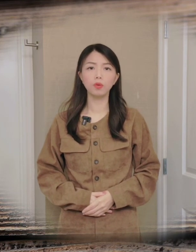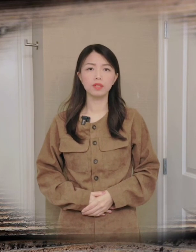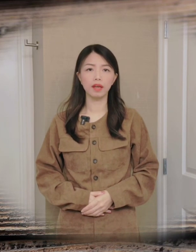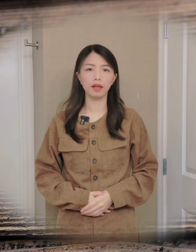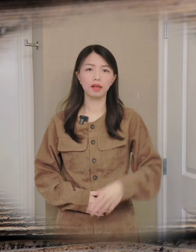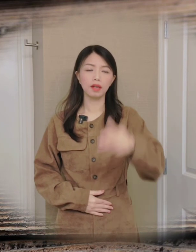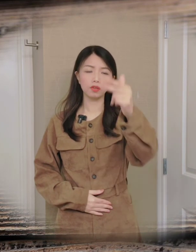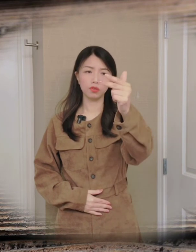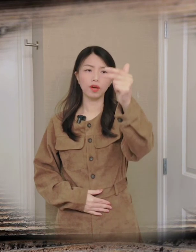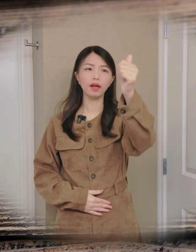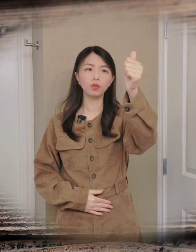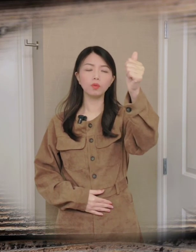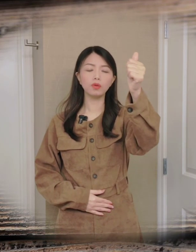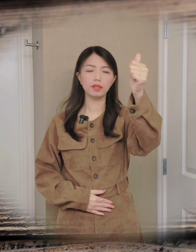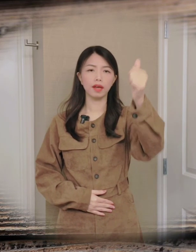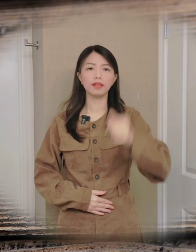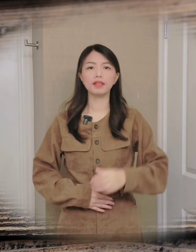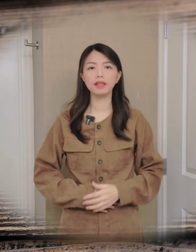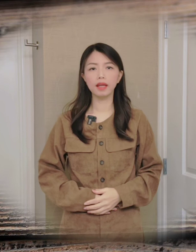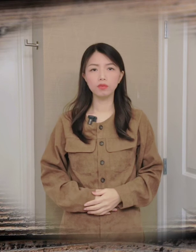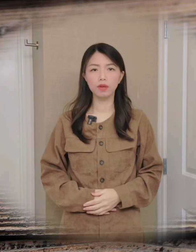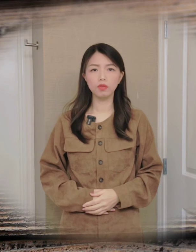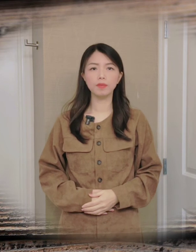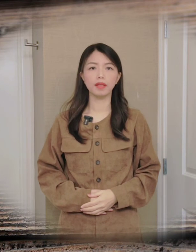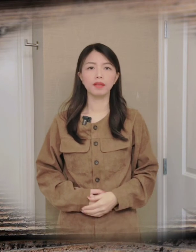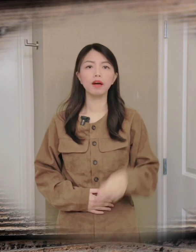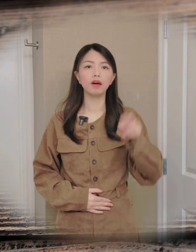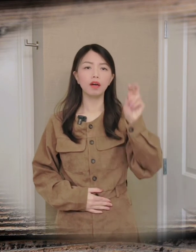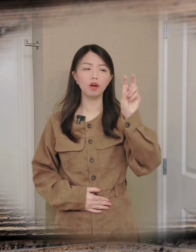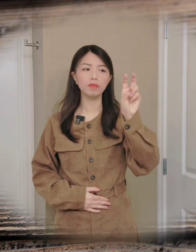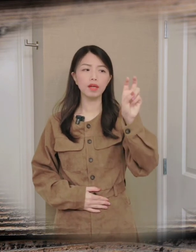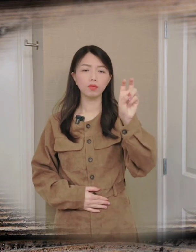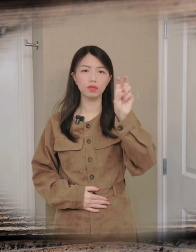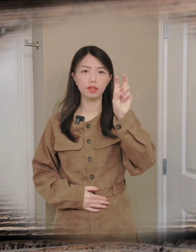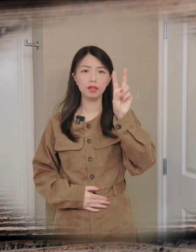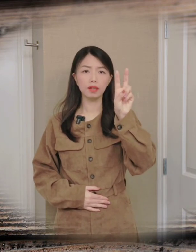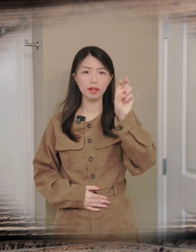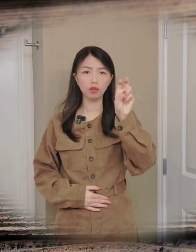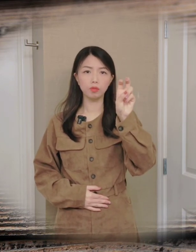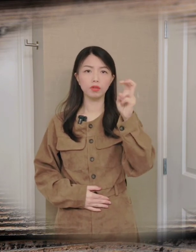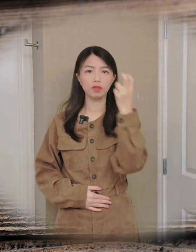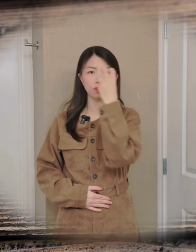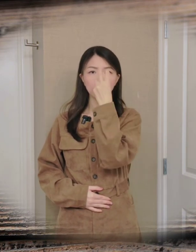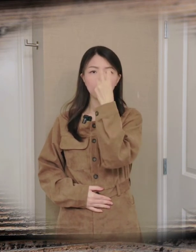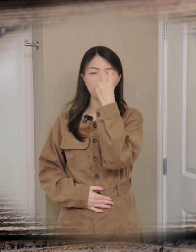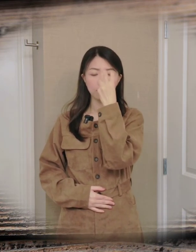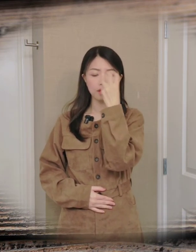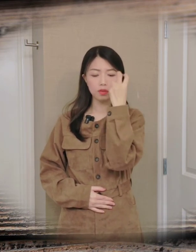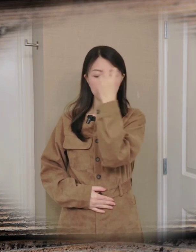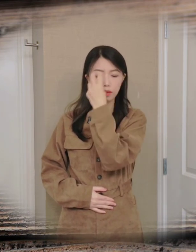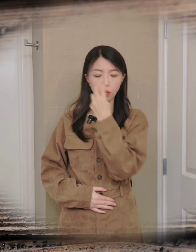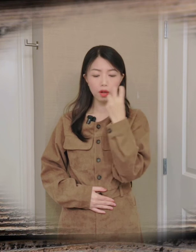주가 돌보시네, 주가 돌보시네, 지키다 수어를 해주시면 되는데요. 검지하고 중지를 살짝 구부려 주시고